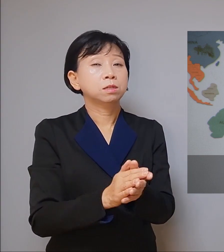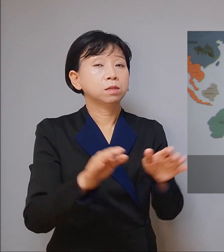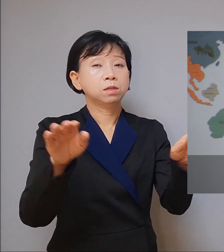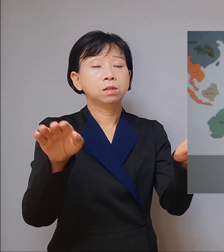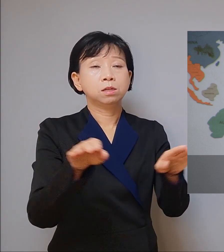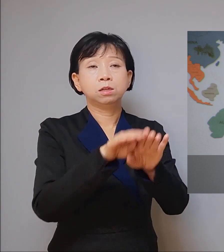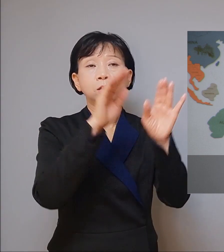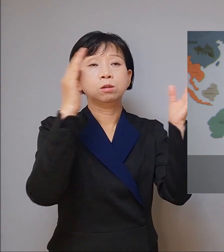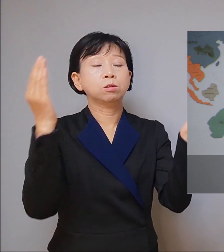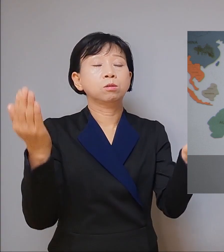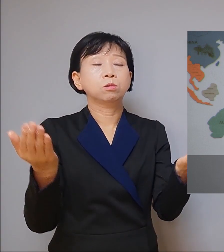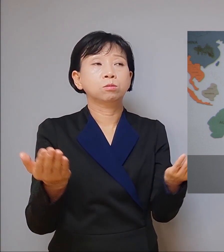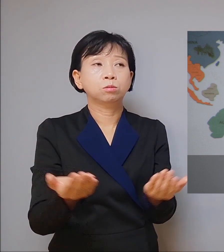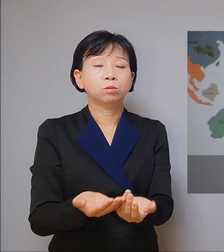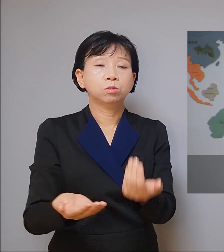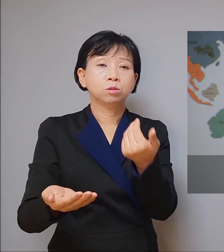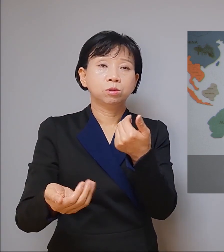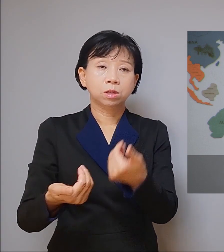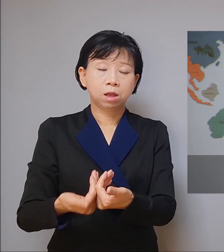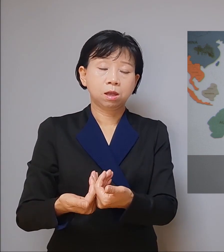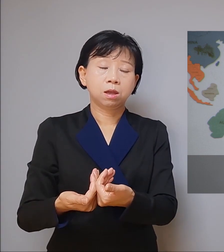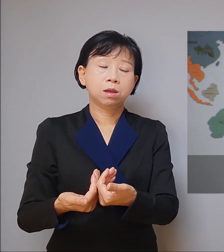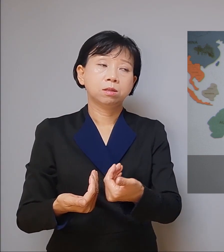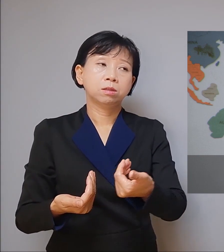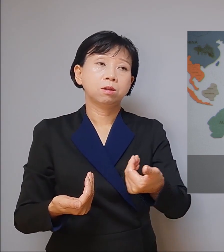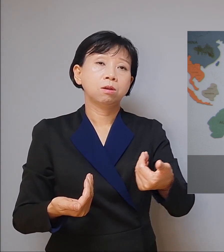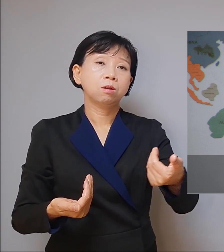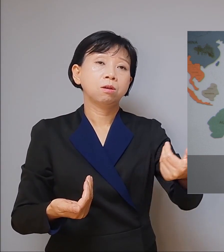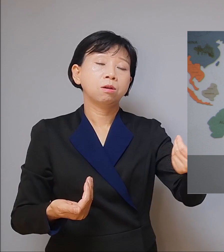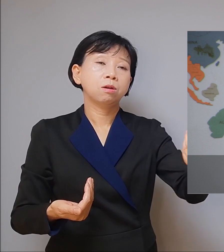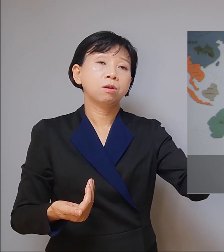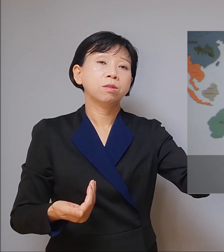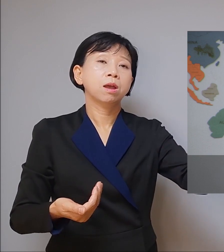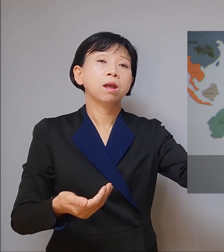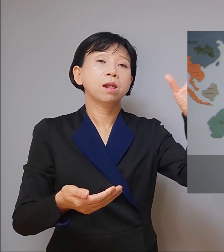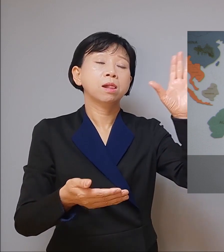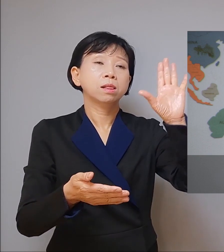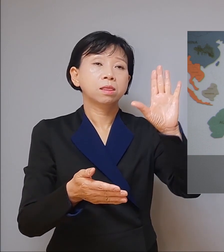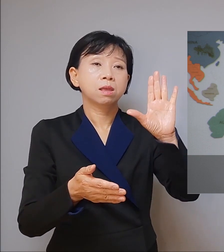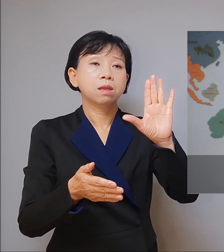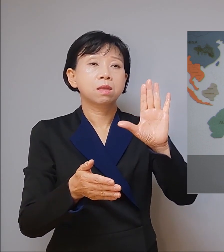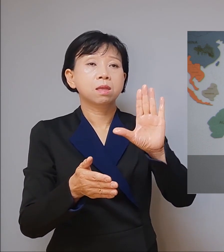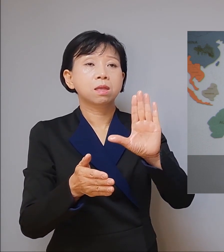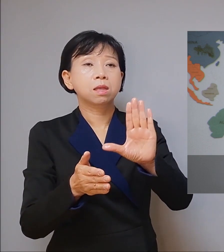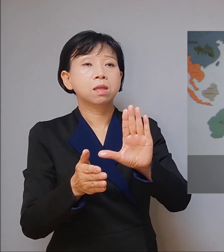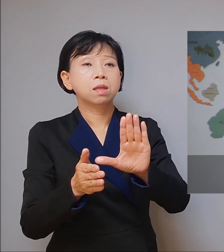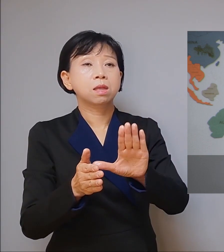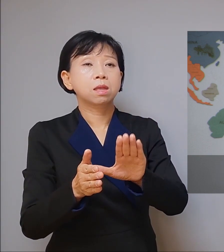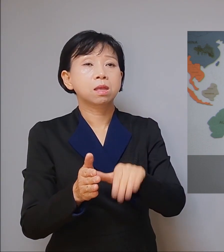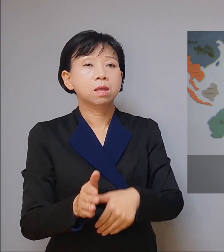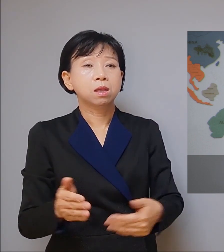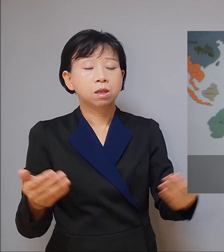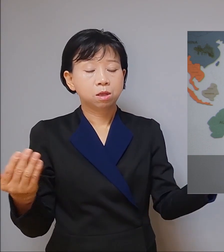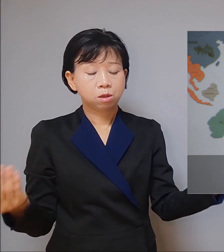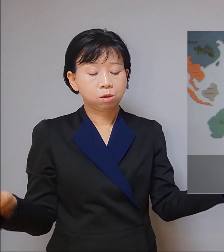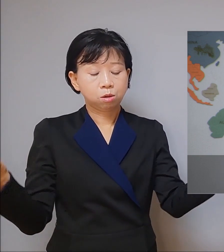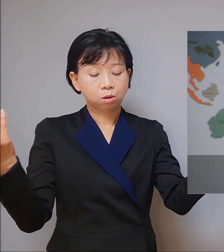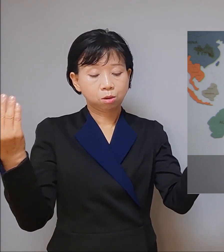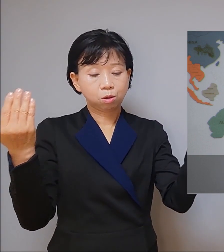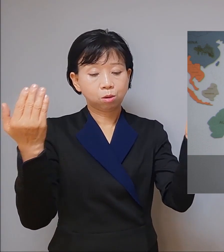세상의 친구 다 떠날